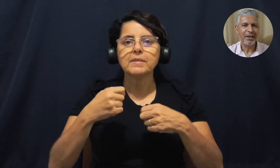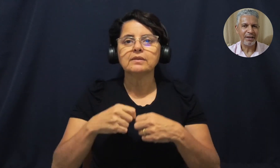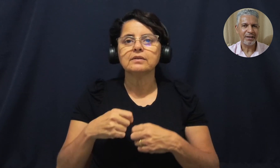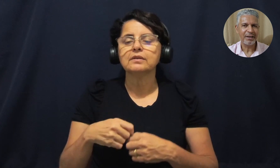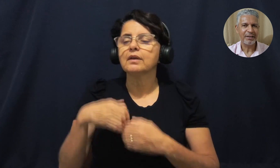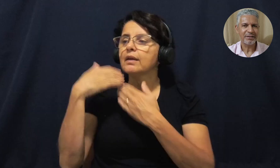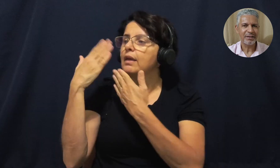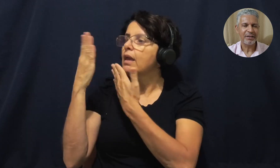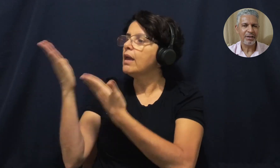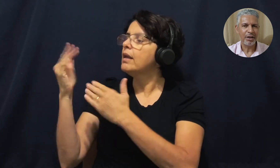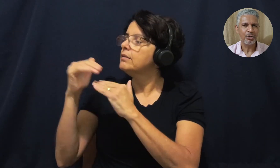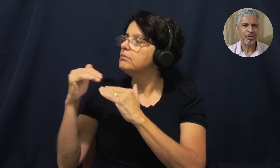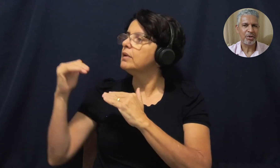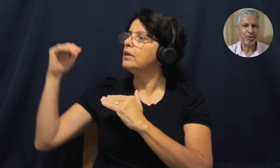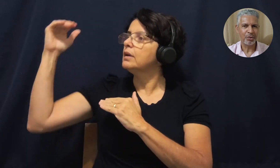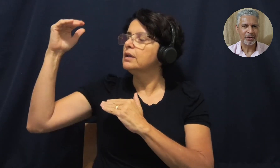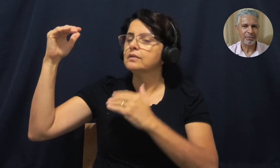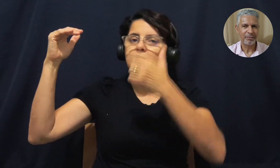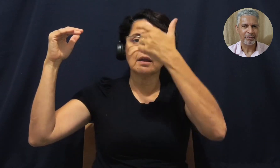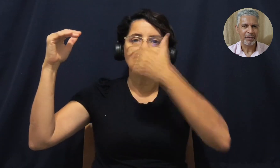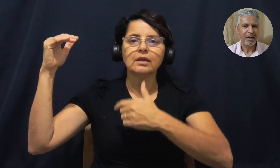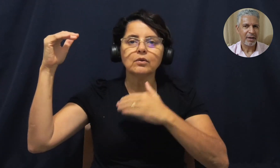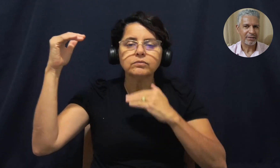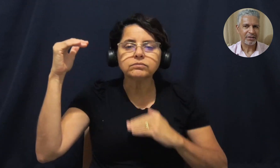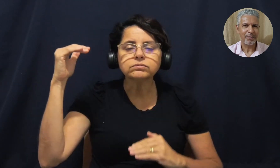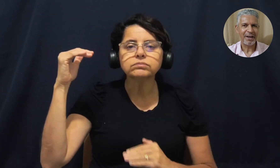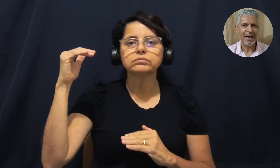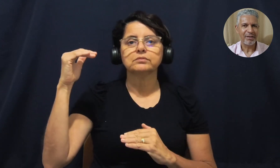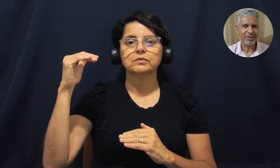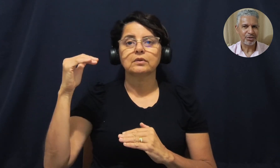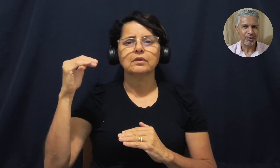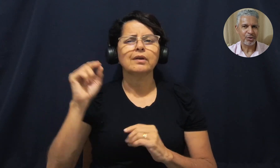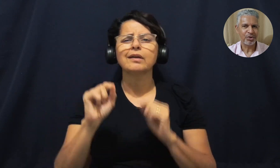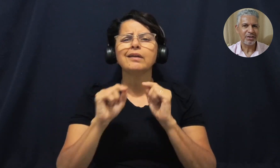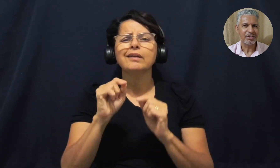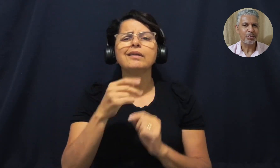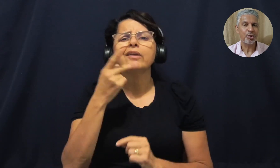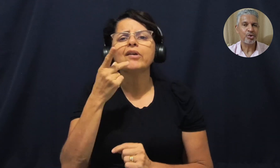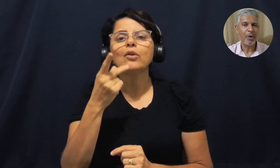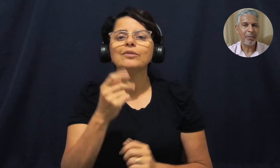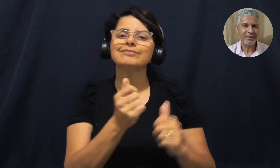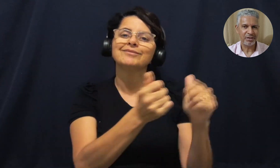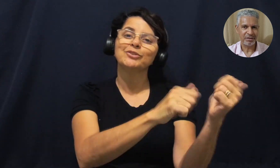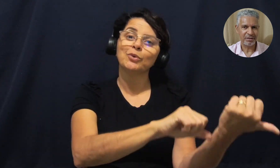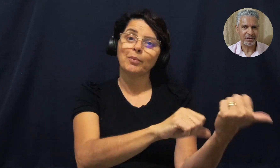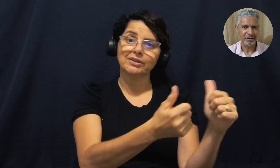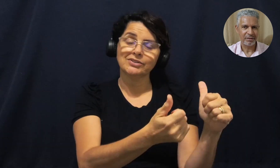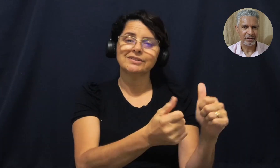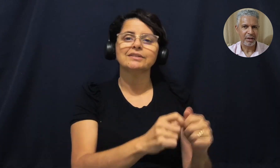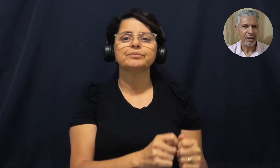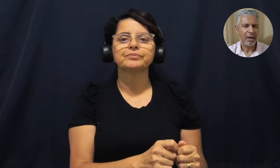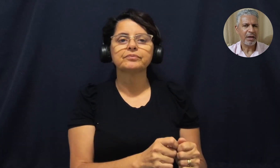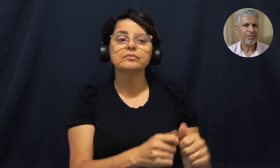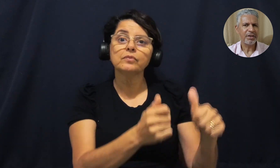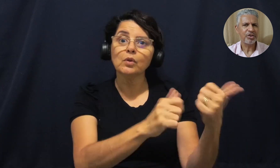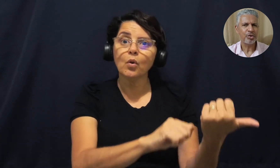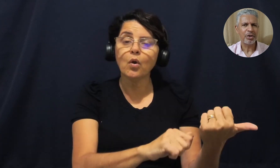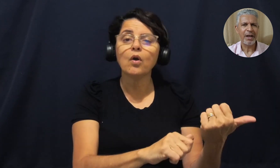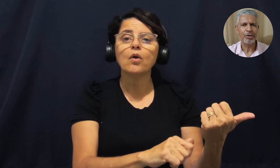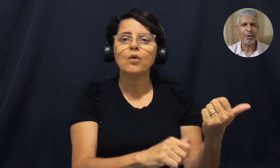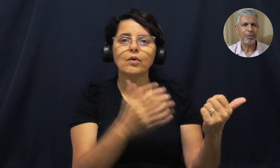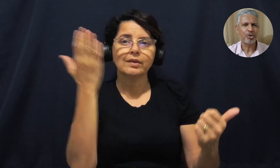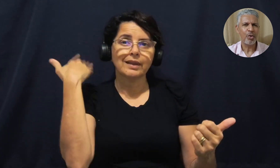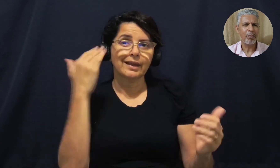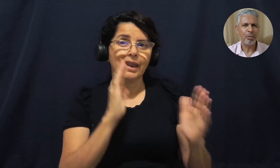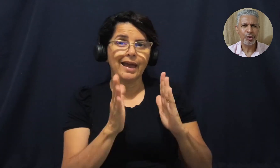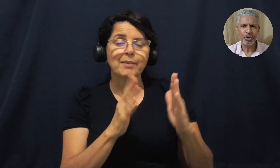necessário que ele cresça e eu diminua. Essas palavras foram ditas por João Batista. Ele havia se